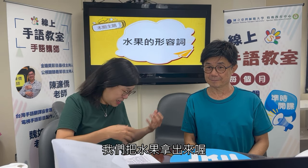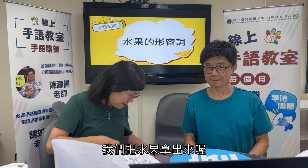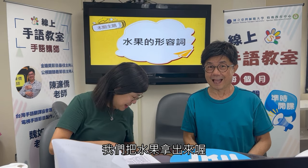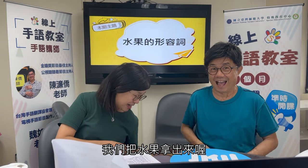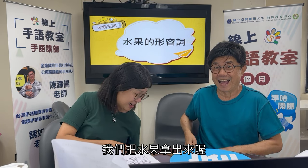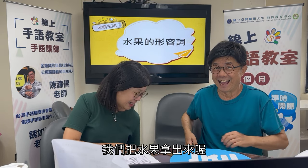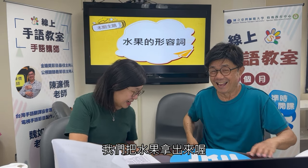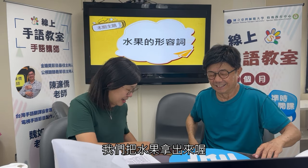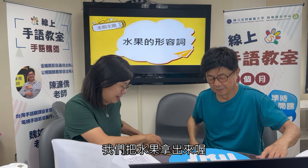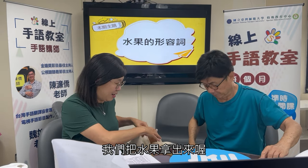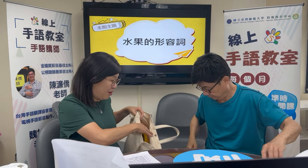吧。